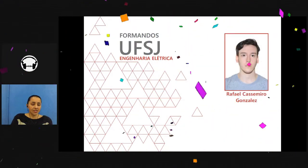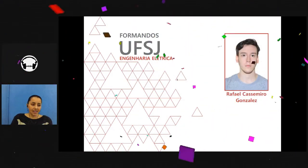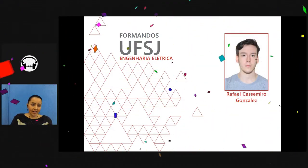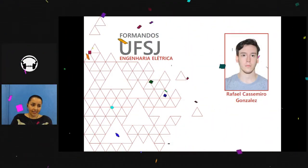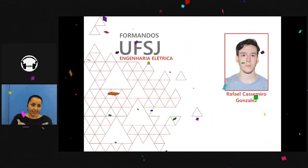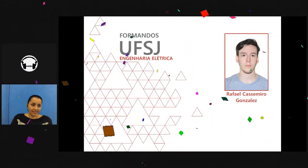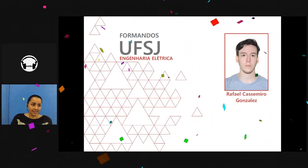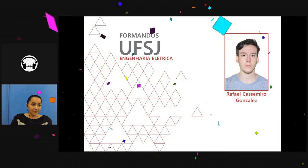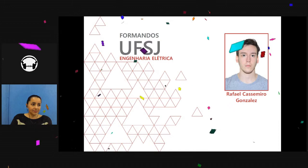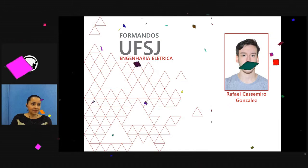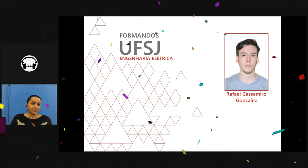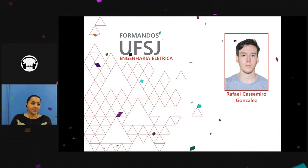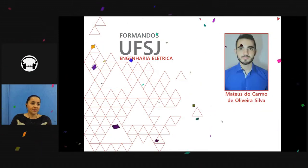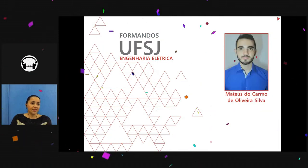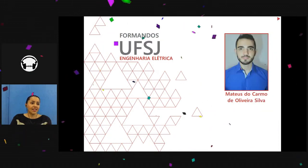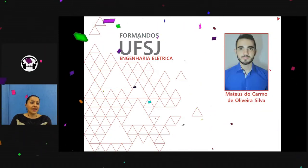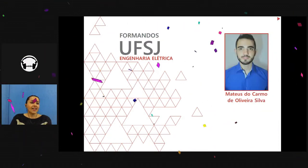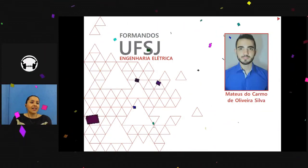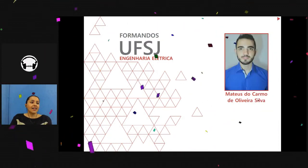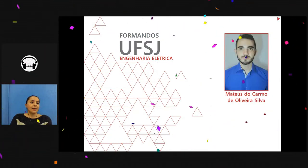Casemiro Gonçalves,